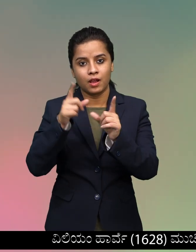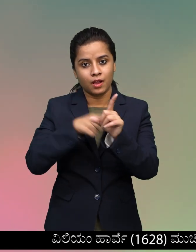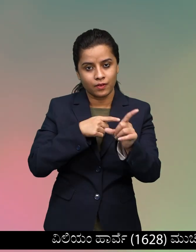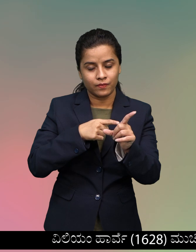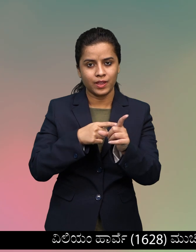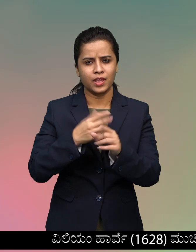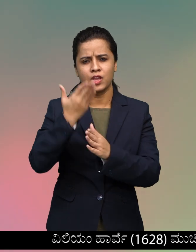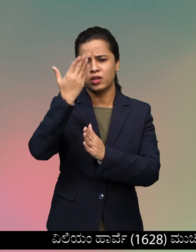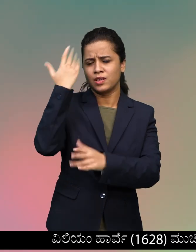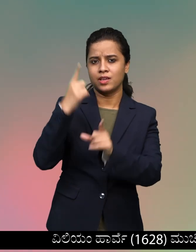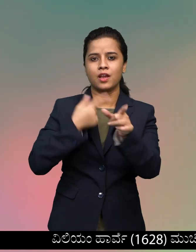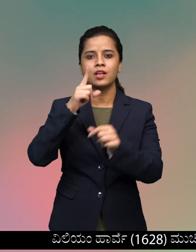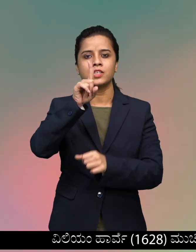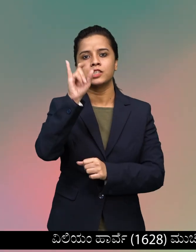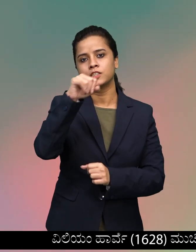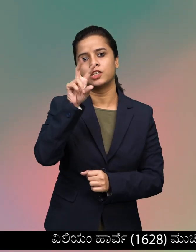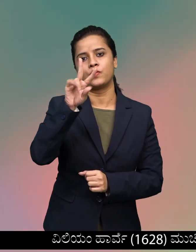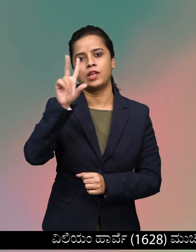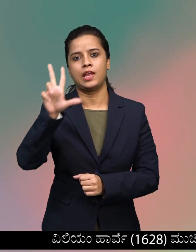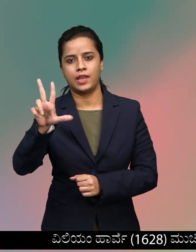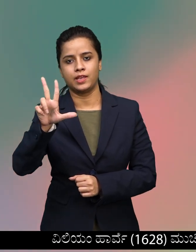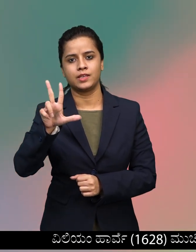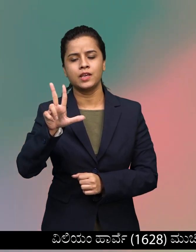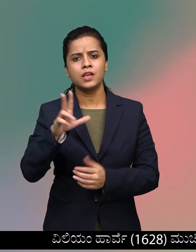1628ರಲ್ಲಿ ಮುಚ್ಚಿದ ರಕ್ತ ಪರಿಚಲನಾ ವ್ಯವಸ್ಥೆಯು ಕಂಡುಹಿಡಿದರು.